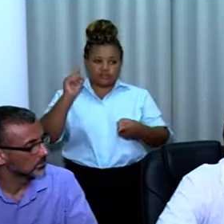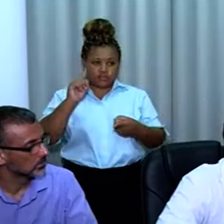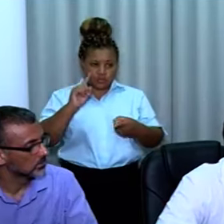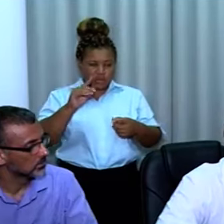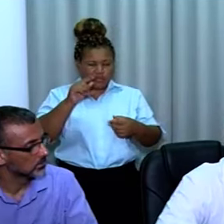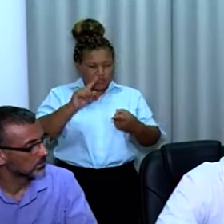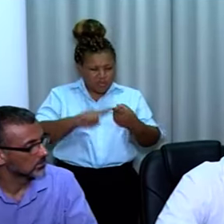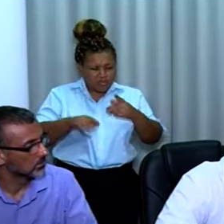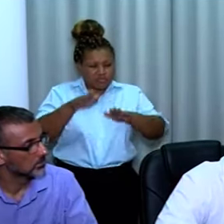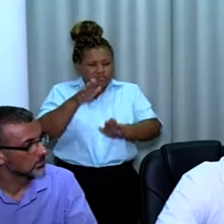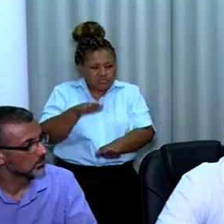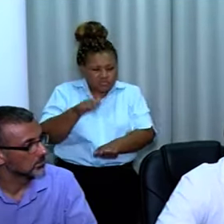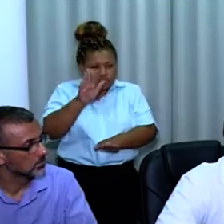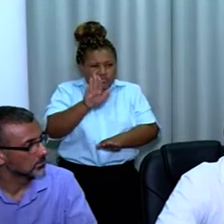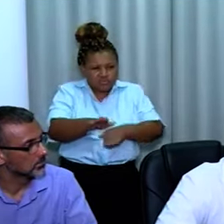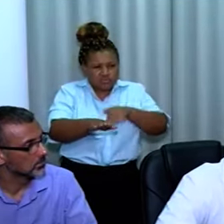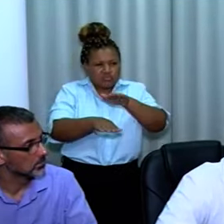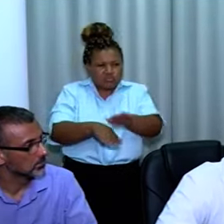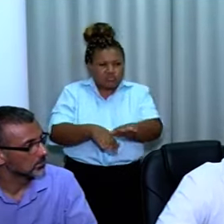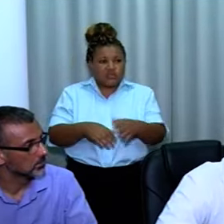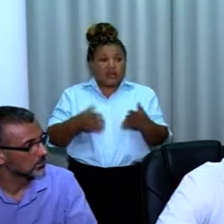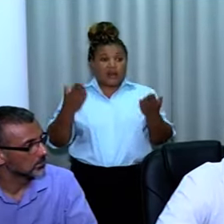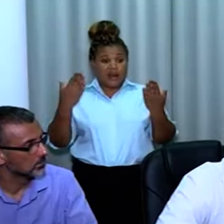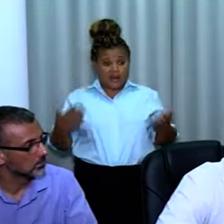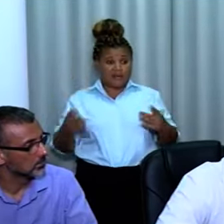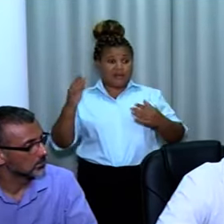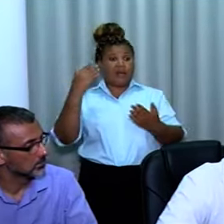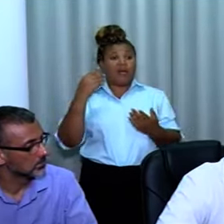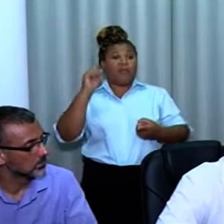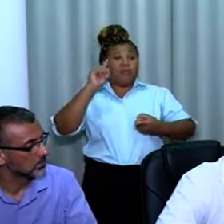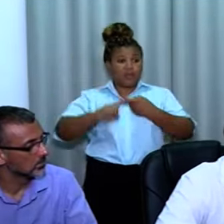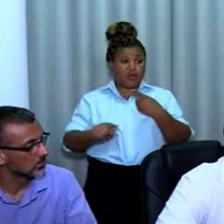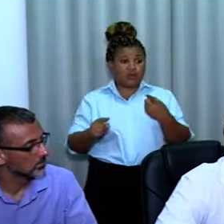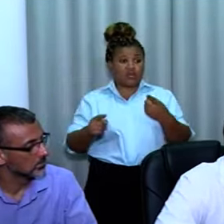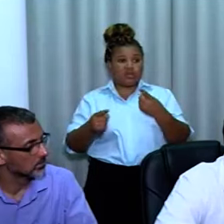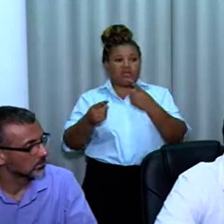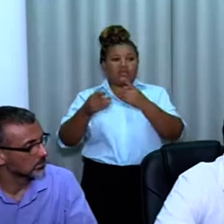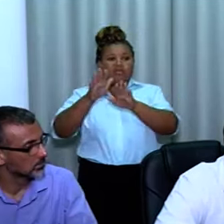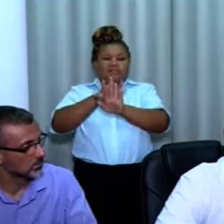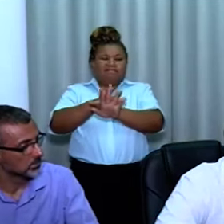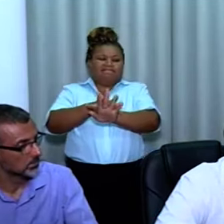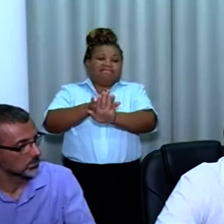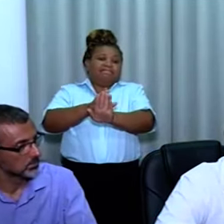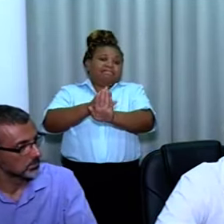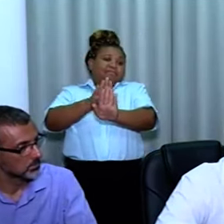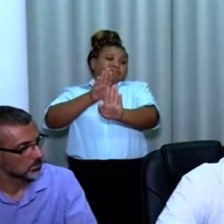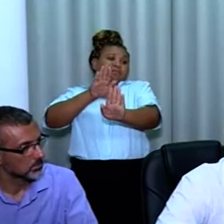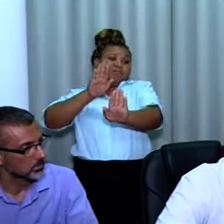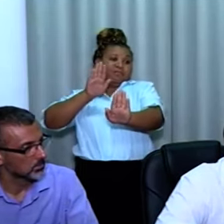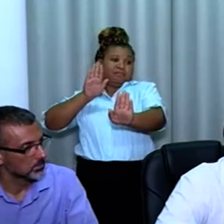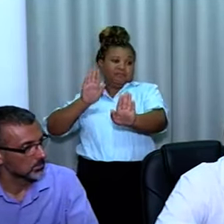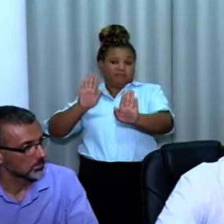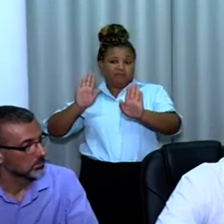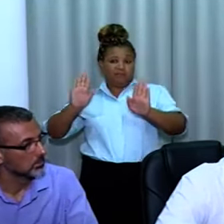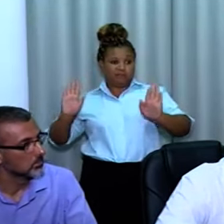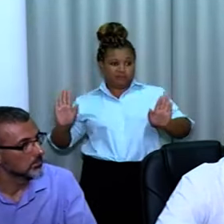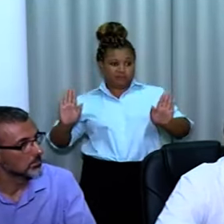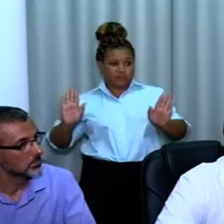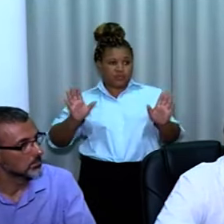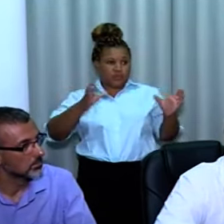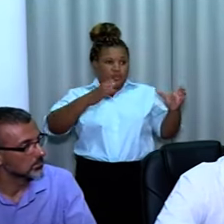qu'on appelle social distancing, renforcer le social distancing, c'est-à-dire quand on a besoin d'empêcher un rassemblement, même